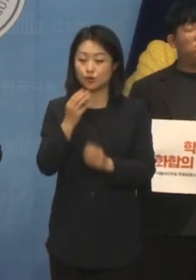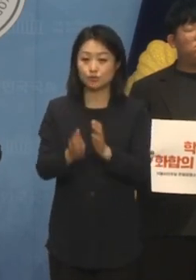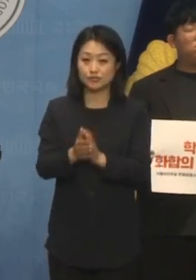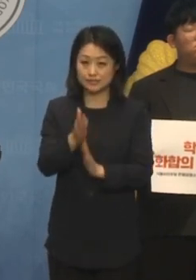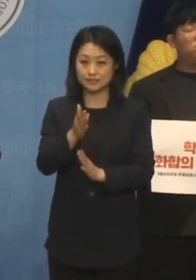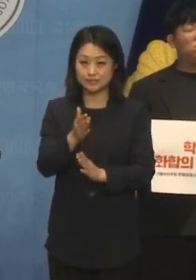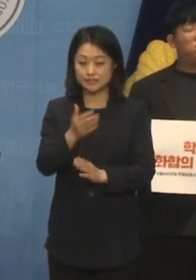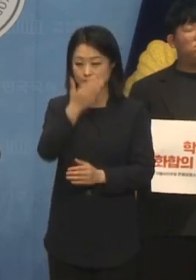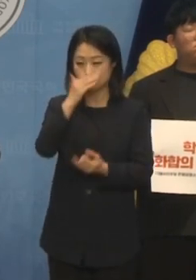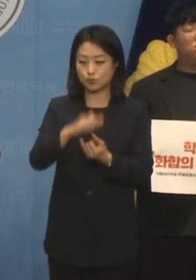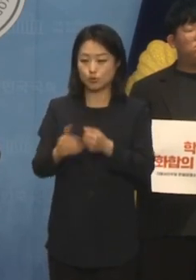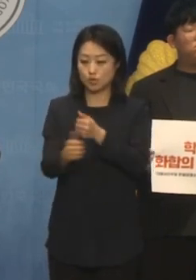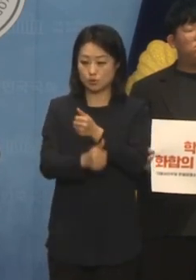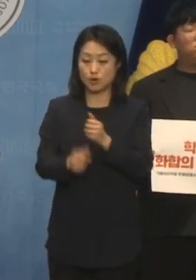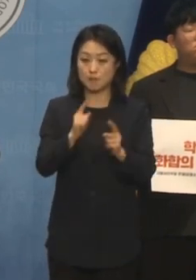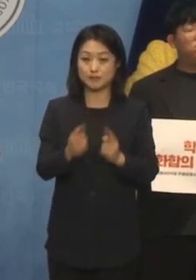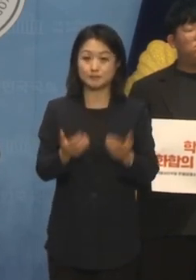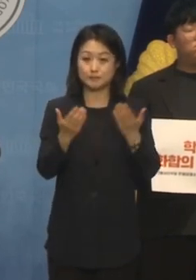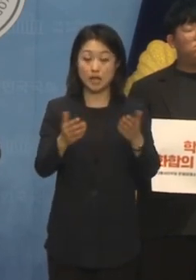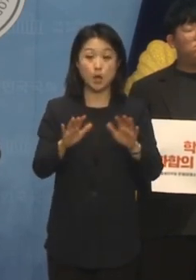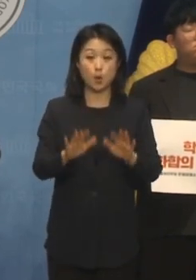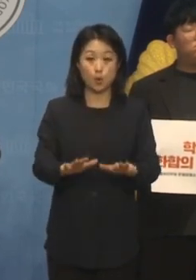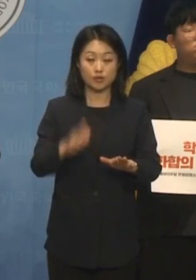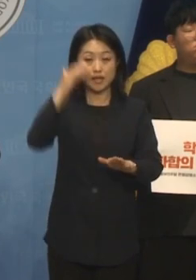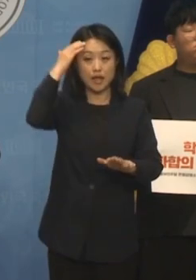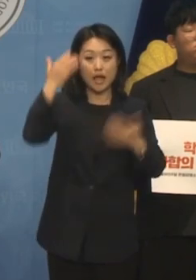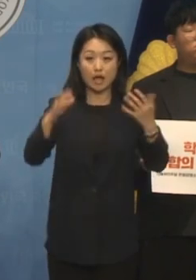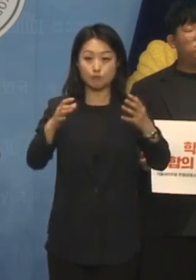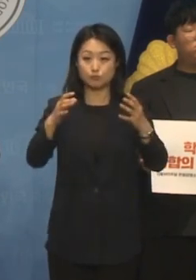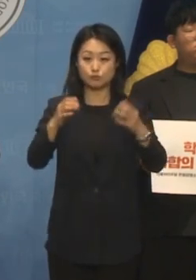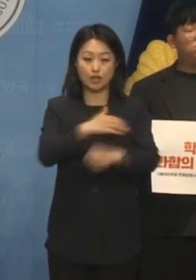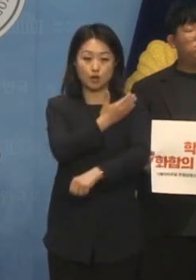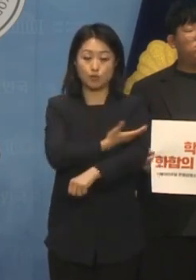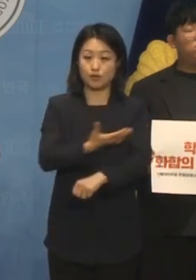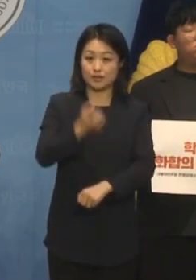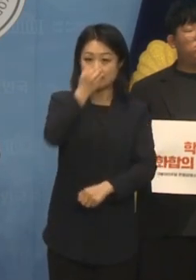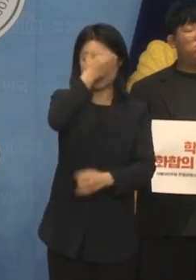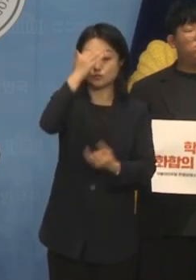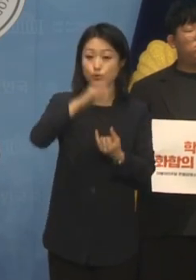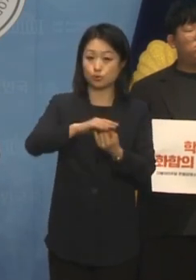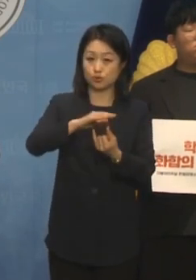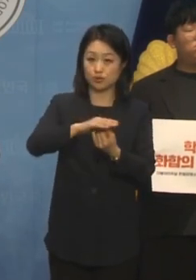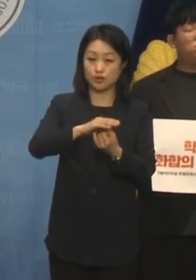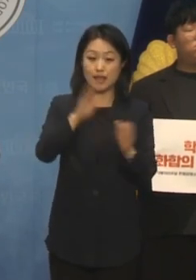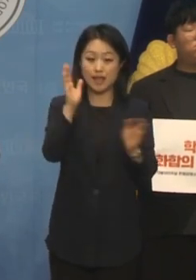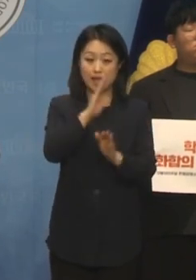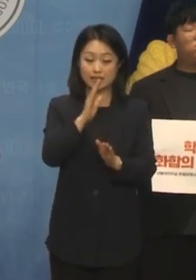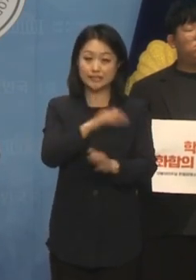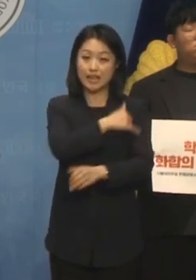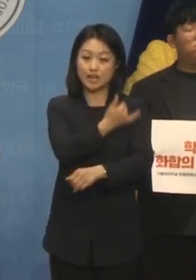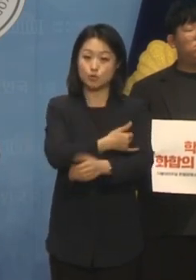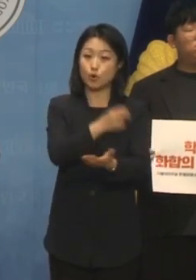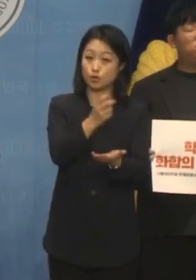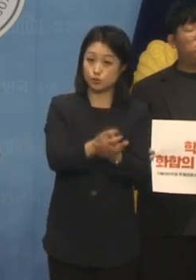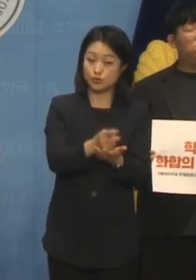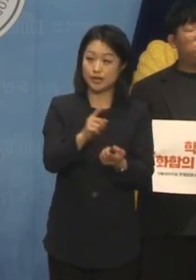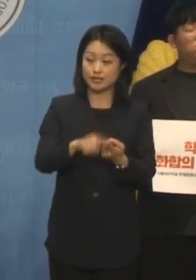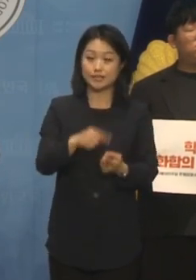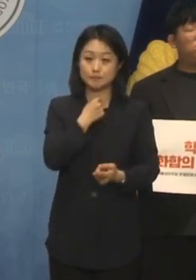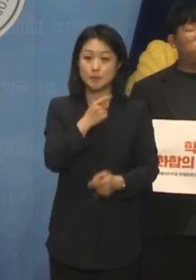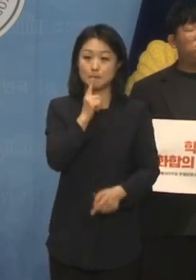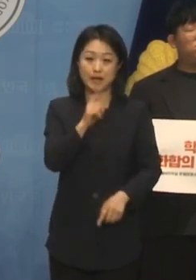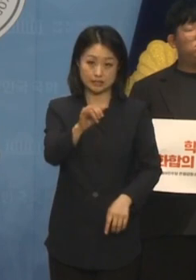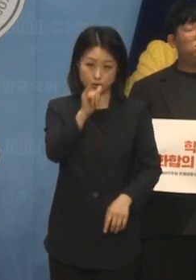하겠습니다. 저희는 오늘 대한민국 주권자이자 청소년으로서 학생인권조례에 대해 할 말 하려고